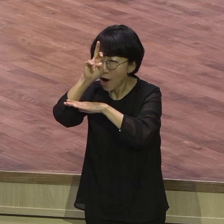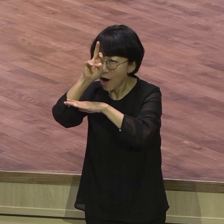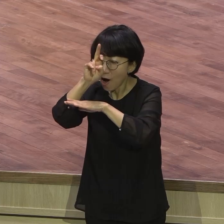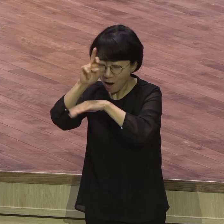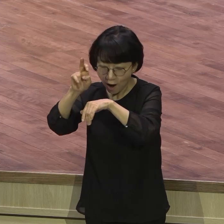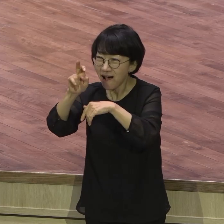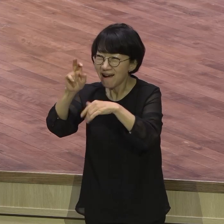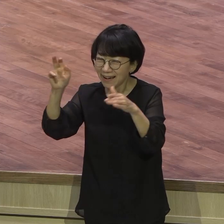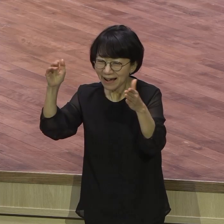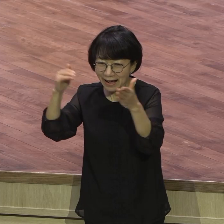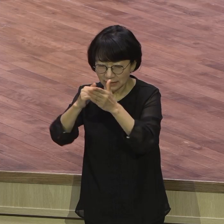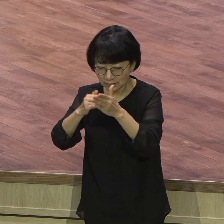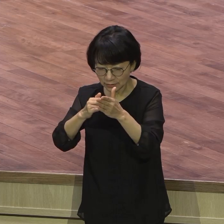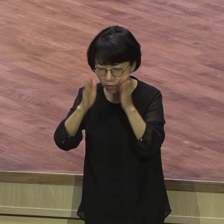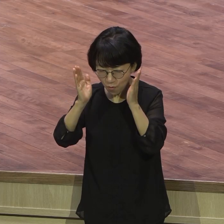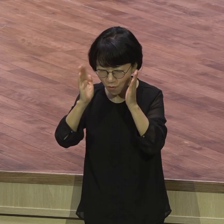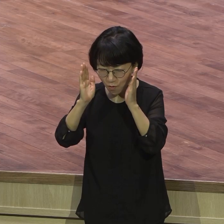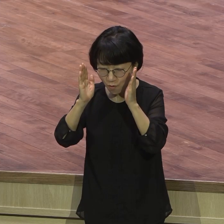공부 못해요.